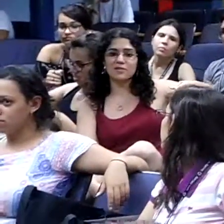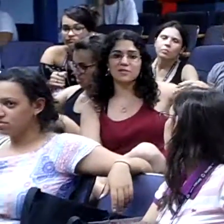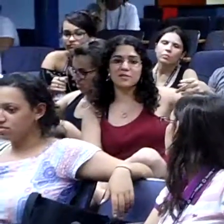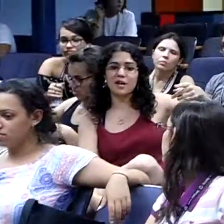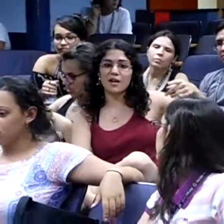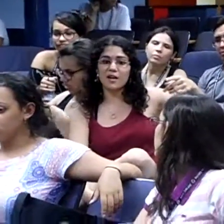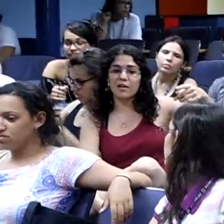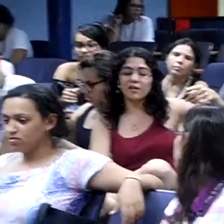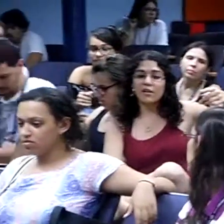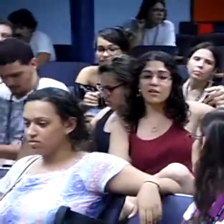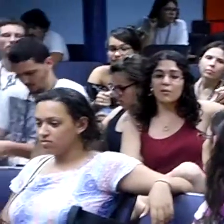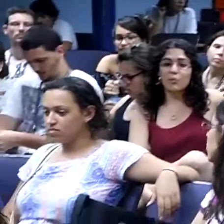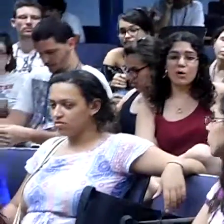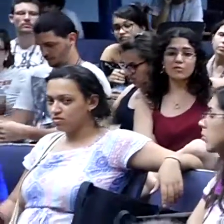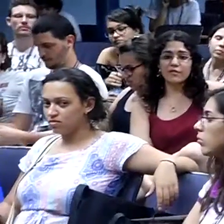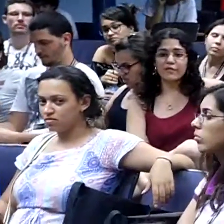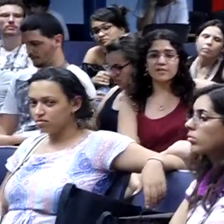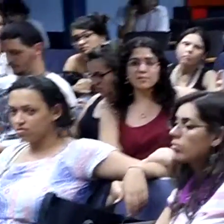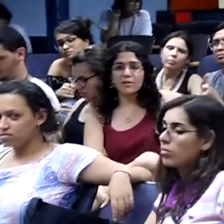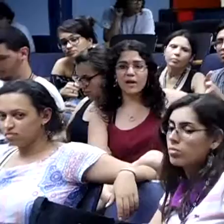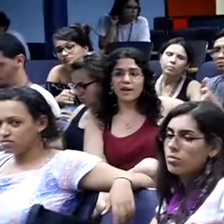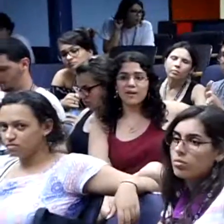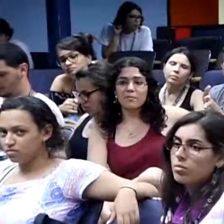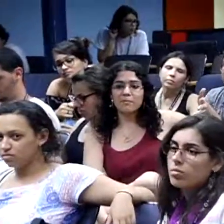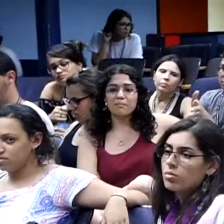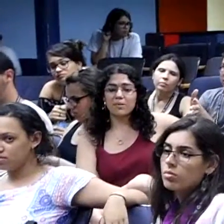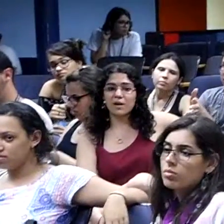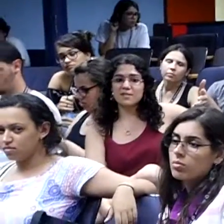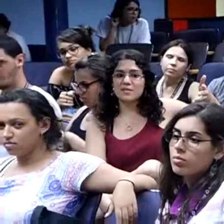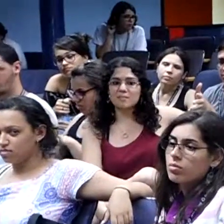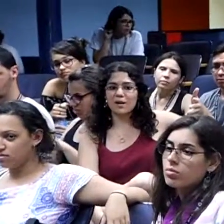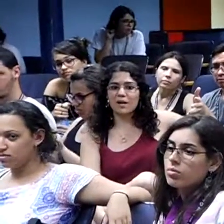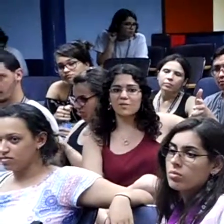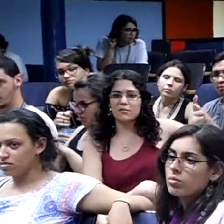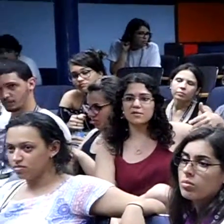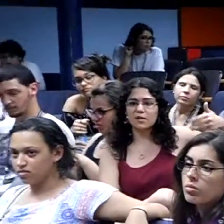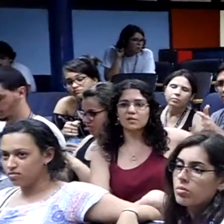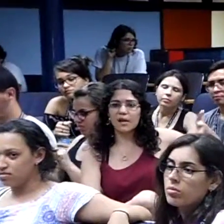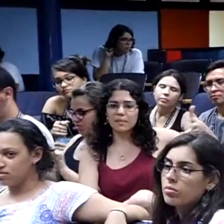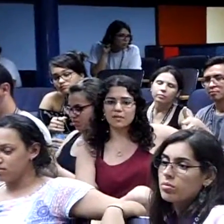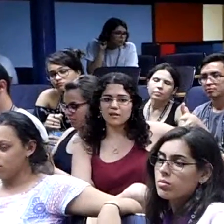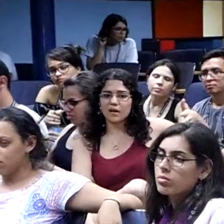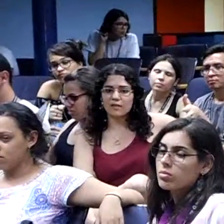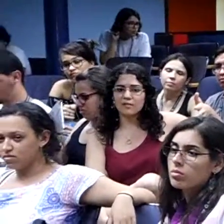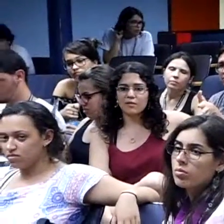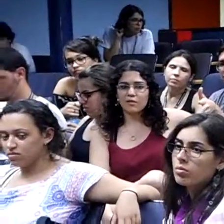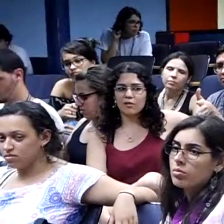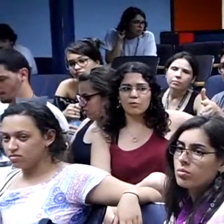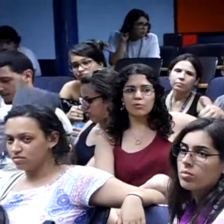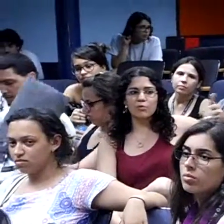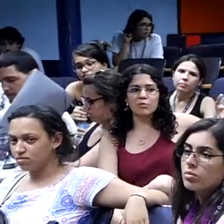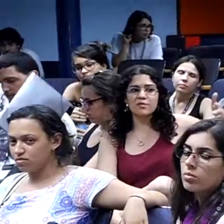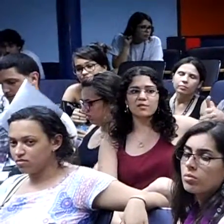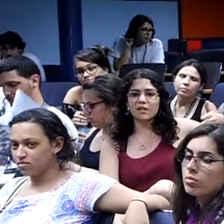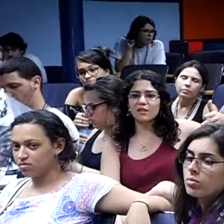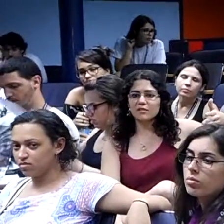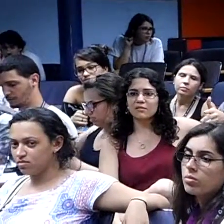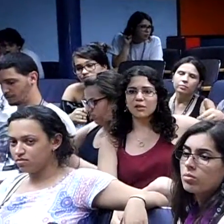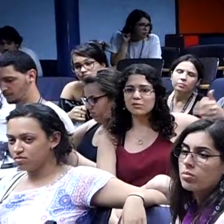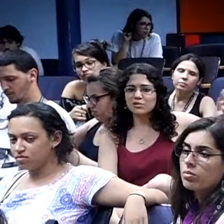intérpretes. Quão difícil é, assim, para conseguir interpretar um curso que tem tantos